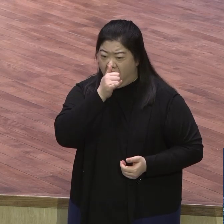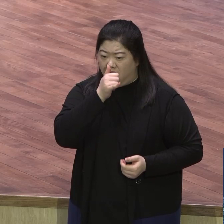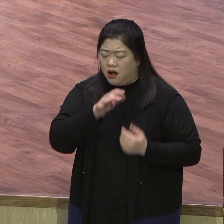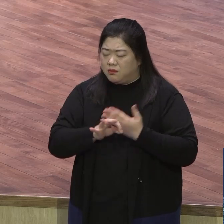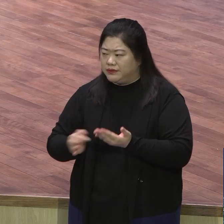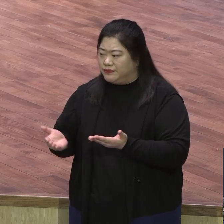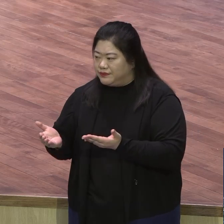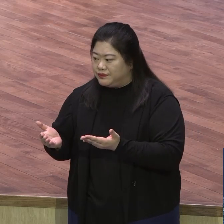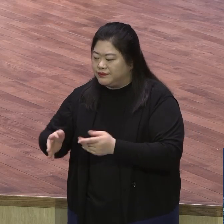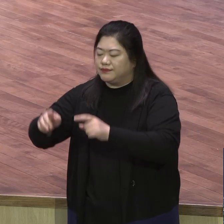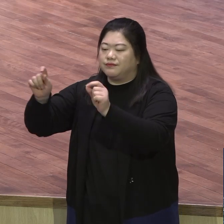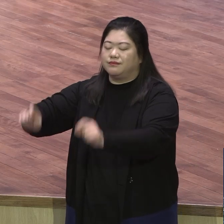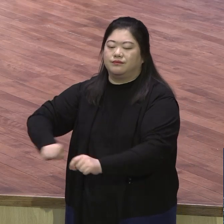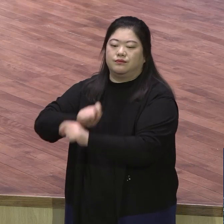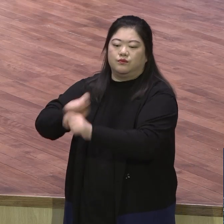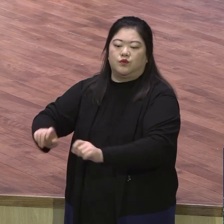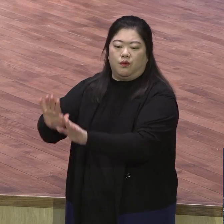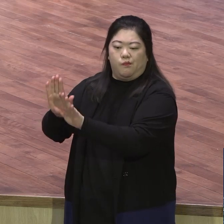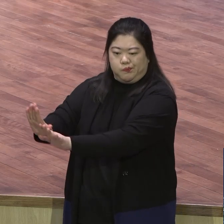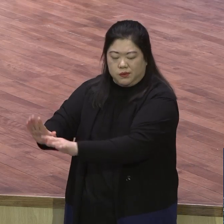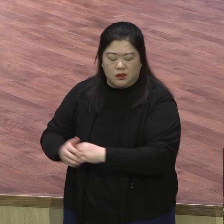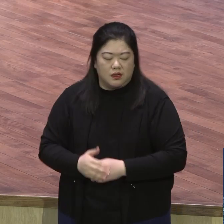화목하고 와서 내게 드리라.